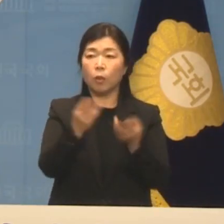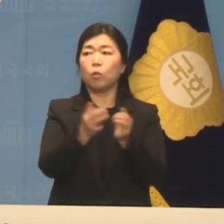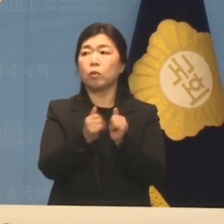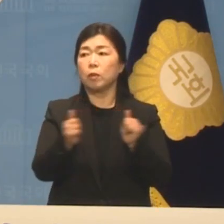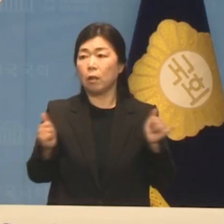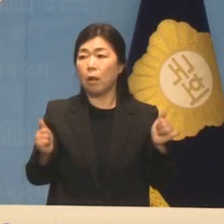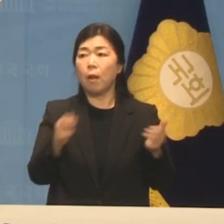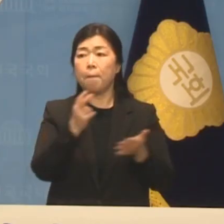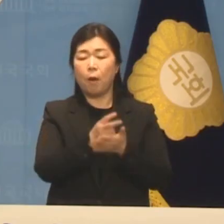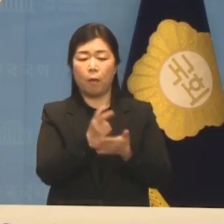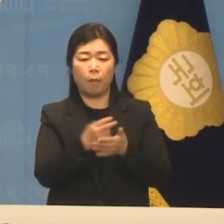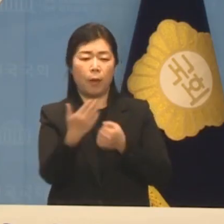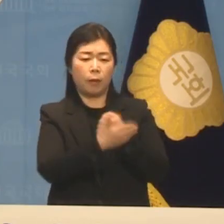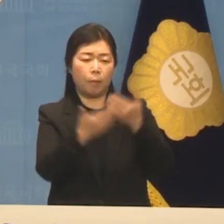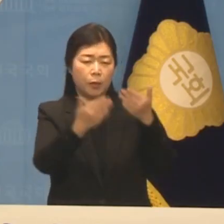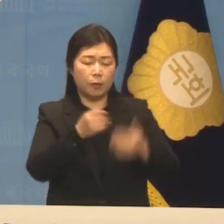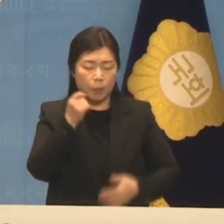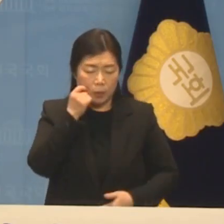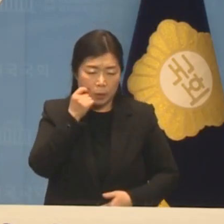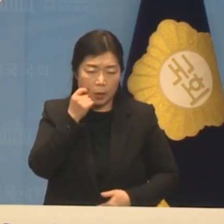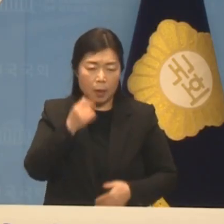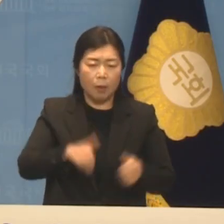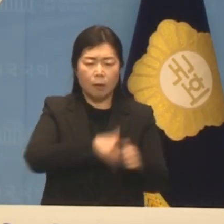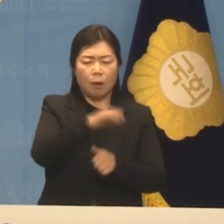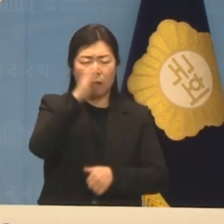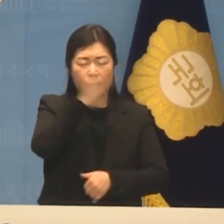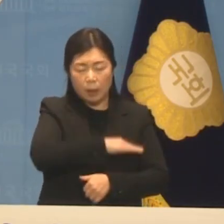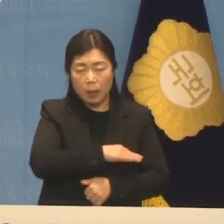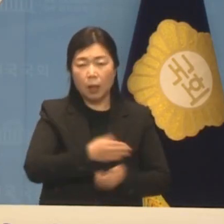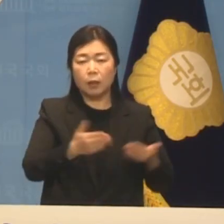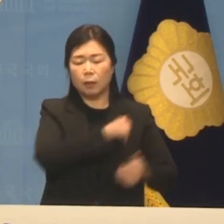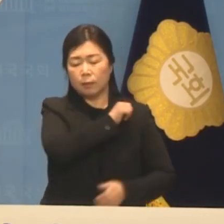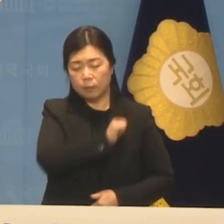노동자들은 법의 사각지대에 놓여 너무나도 열악한 조건에서 일해야